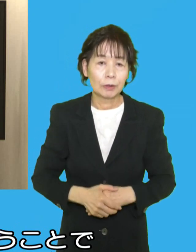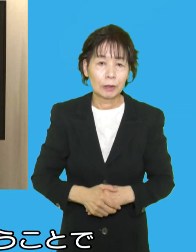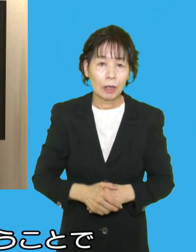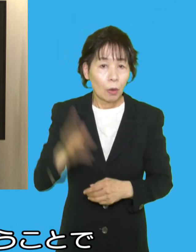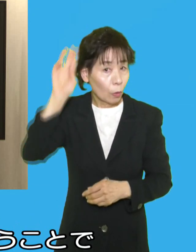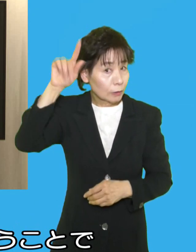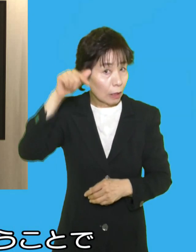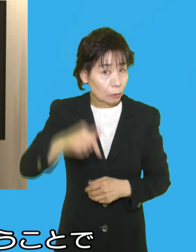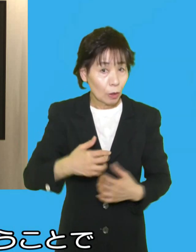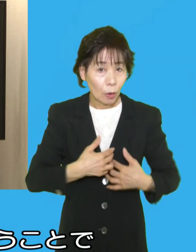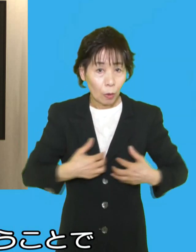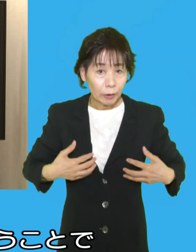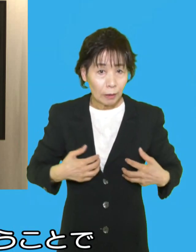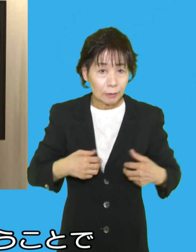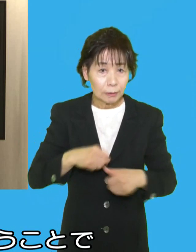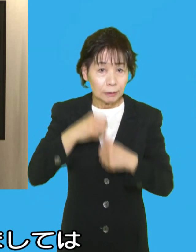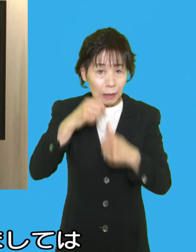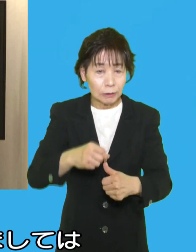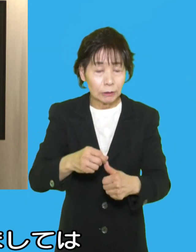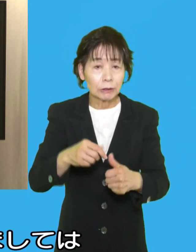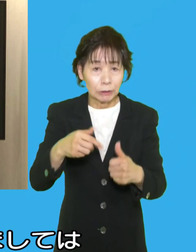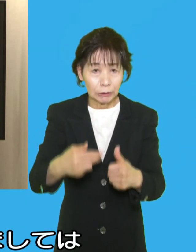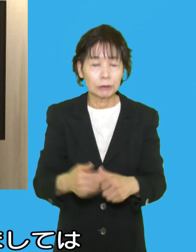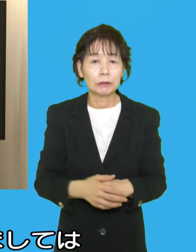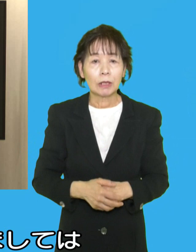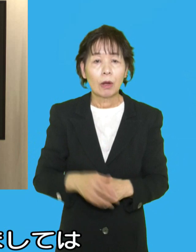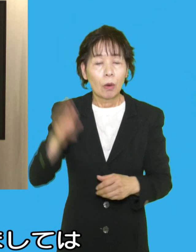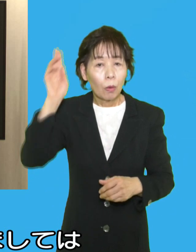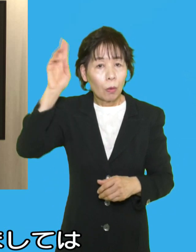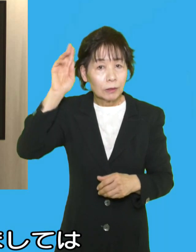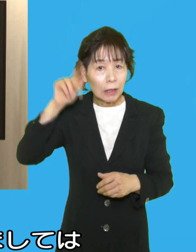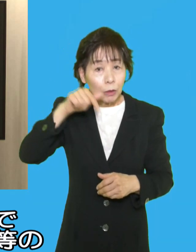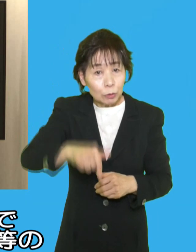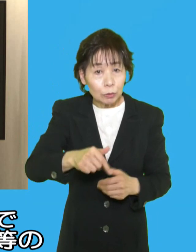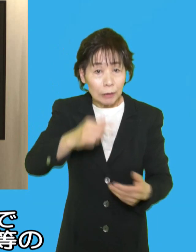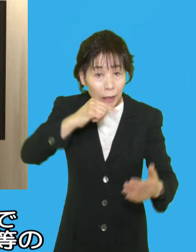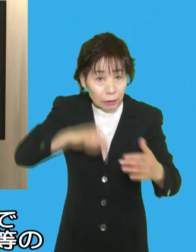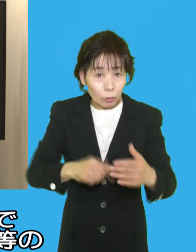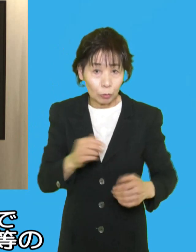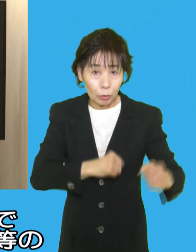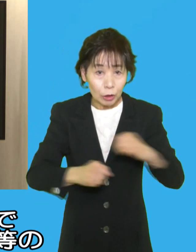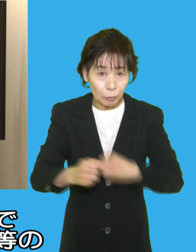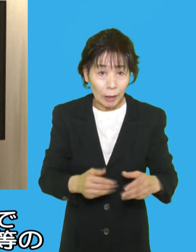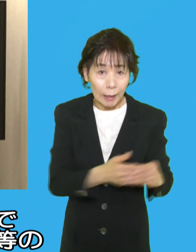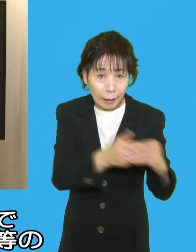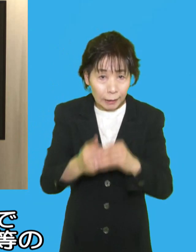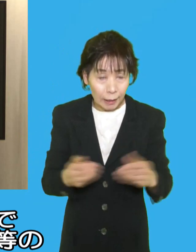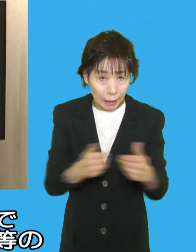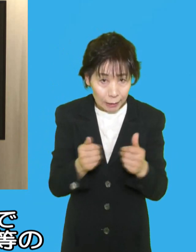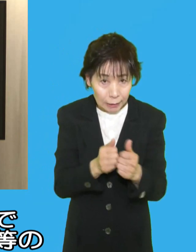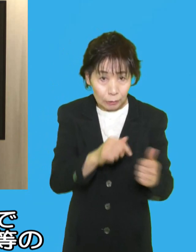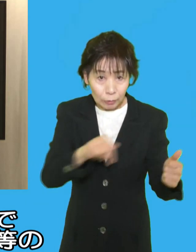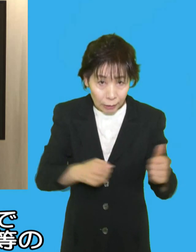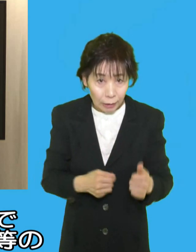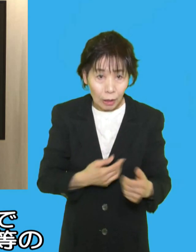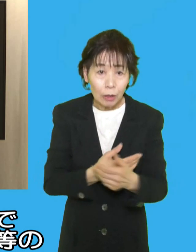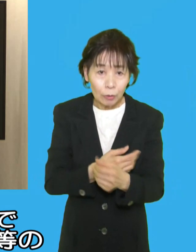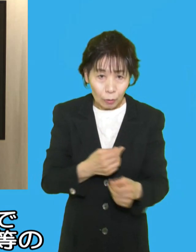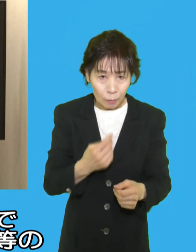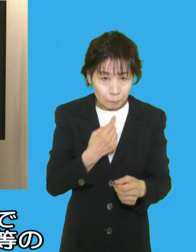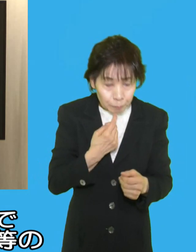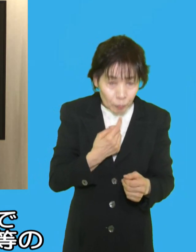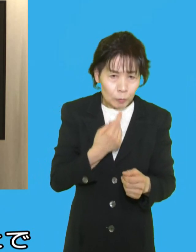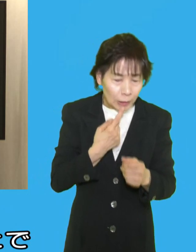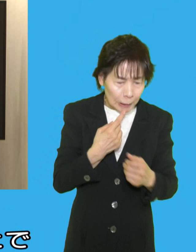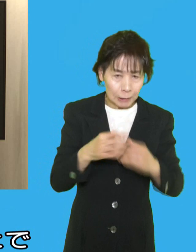大阪府保健所設置時ということで、大阪府内の取り組みにつきましては、すでに連携会議の方で疑い事例の情報共